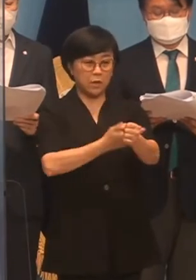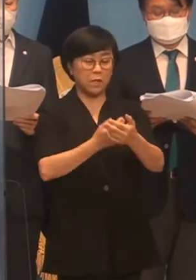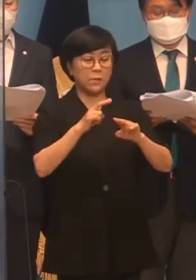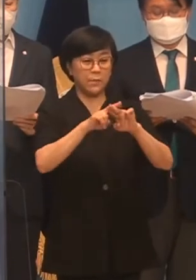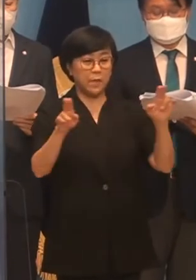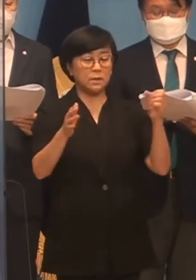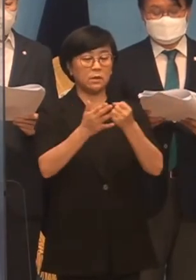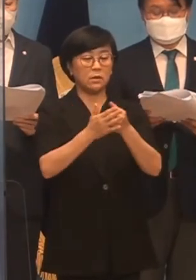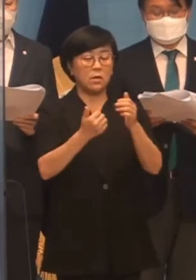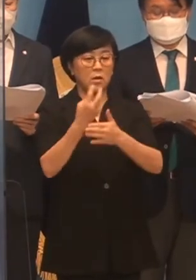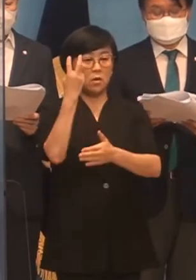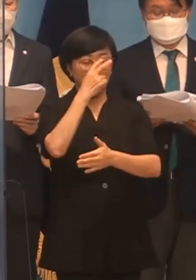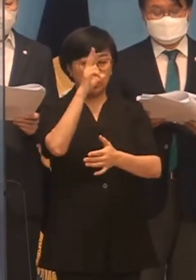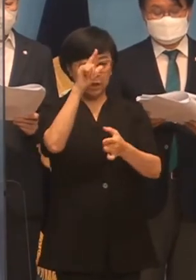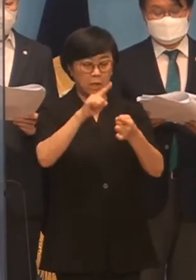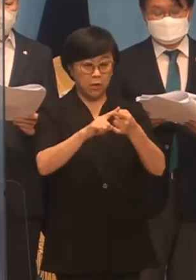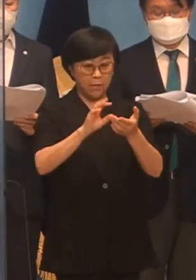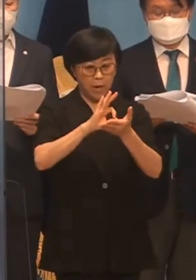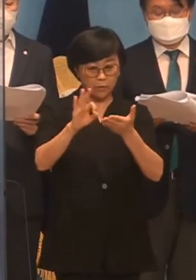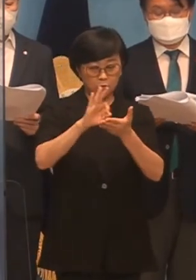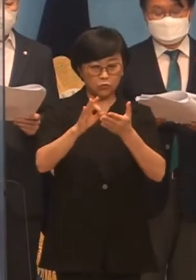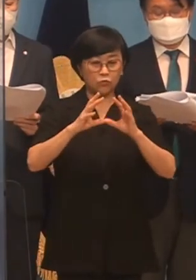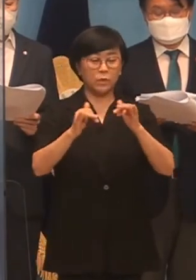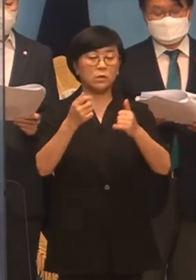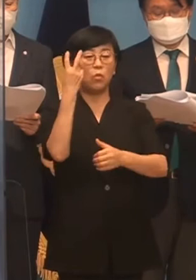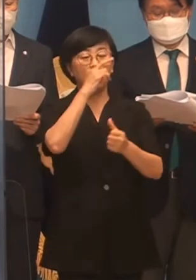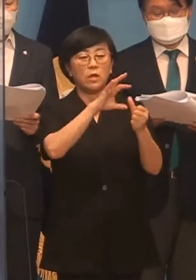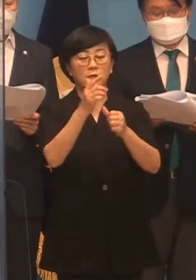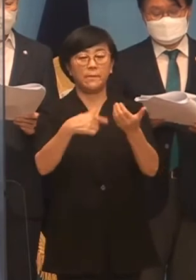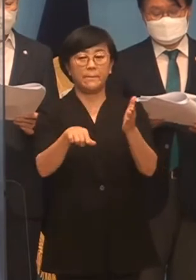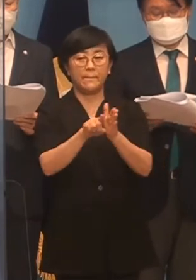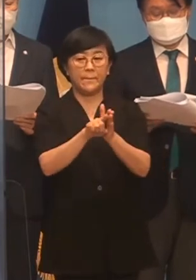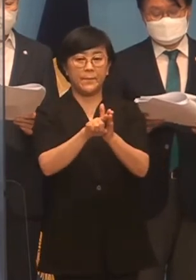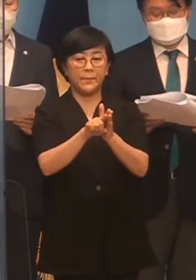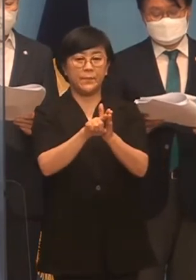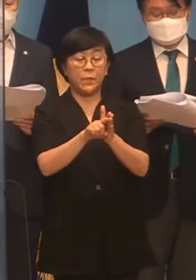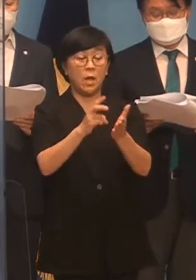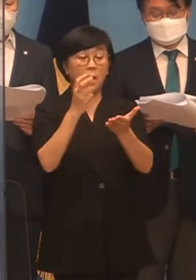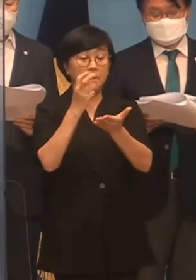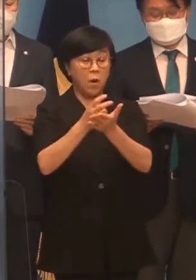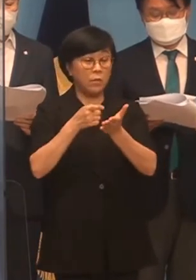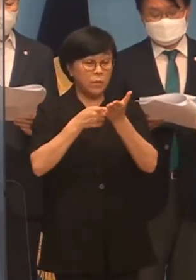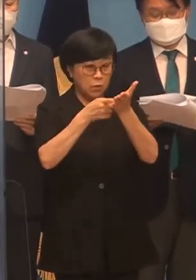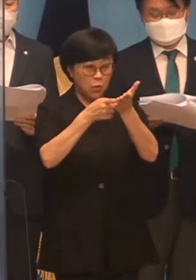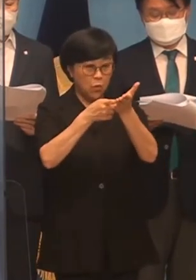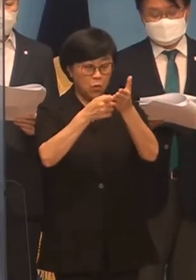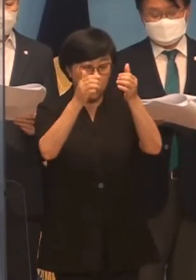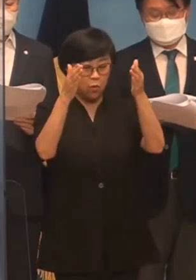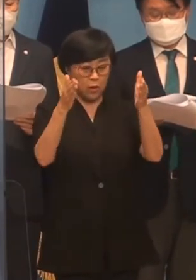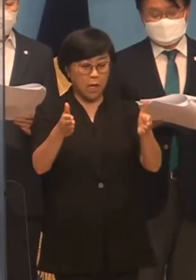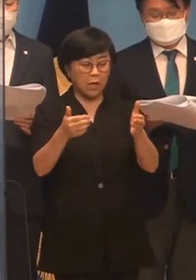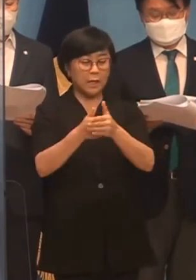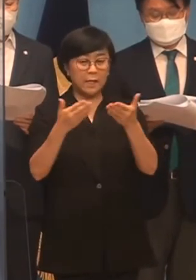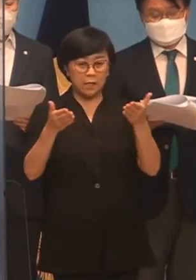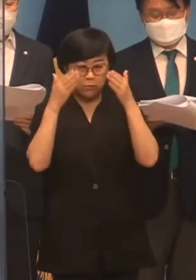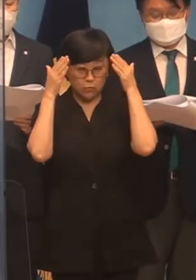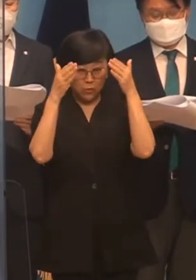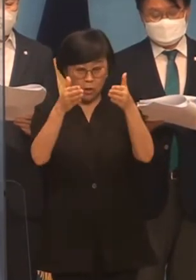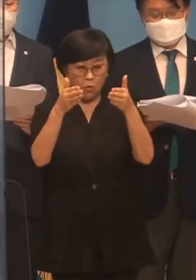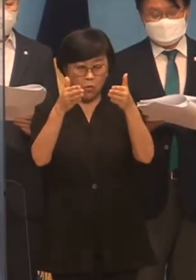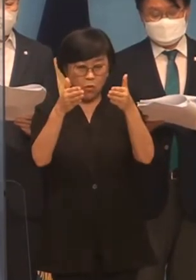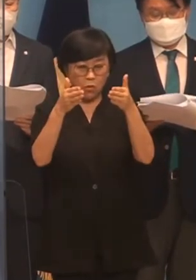검찰권 남용으로부터 국민들을 보호하기 위함입니다. 기소 및 공소 유지라는 본연의 업무에